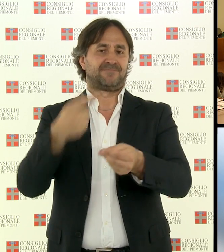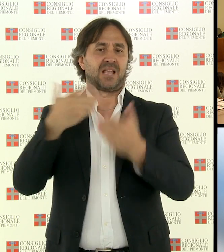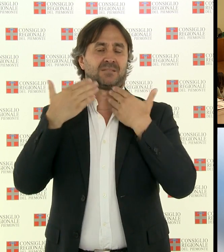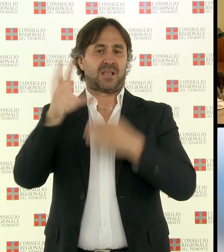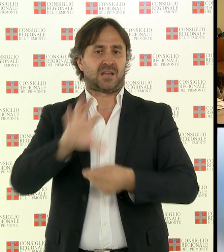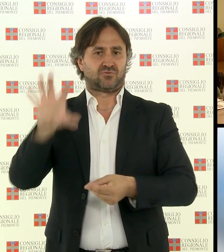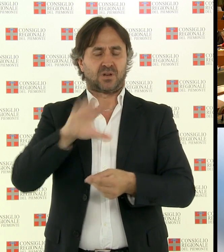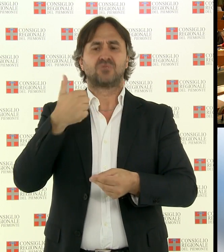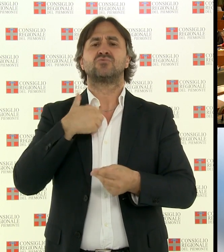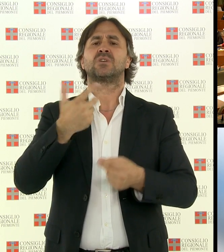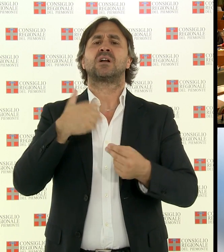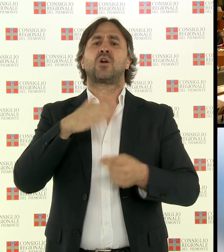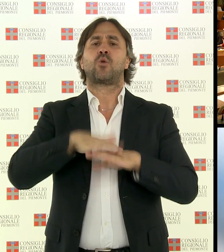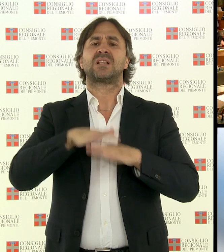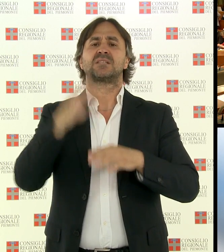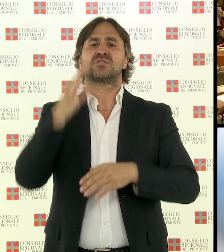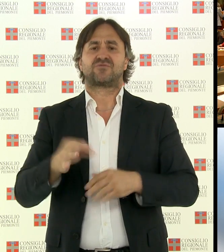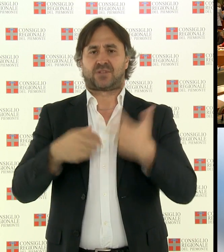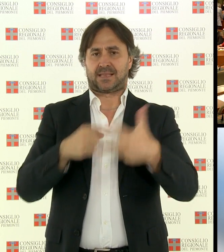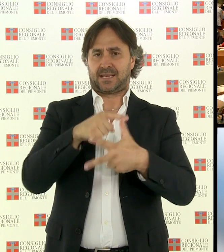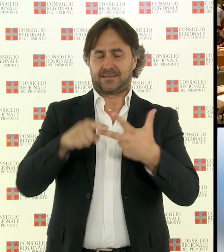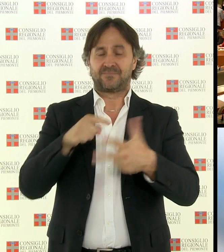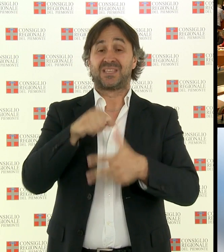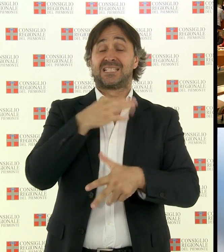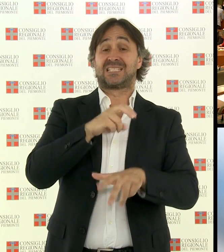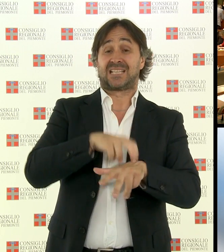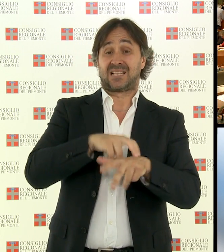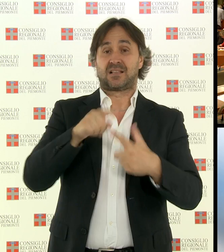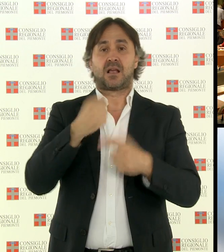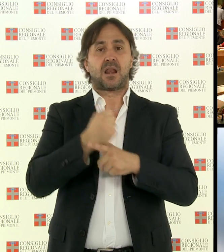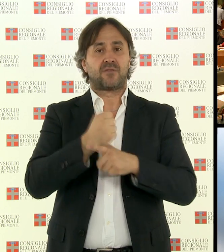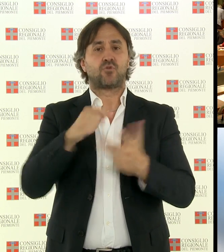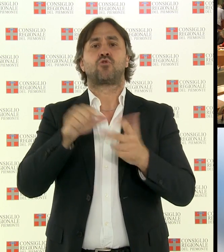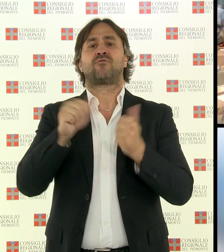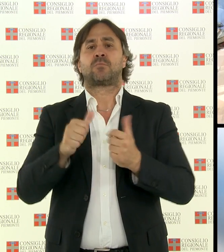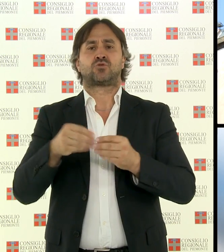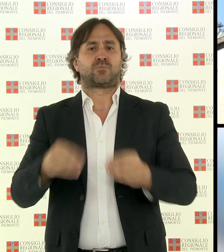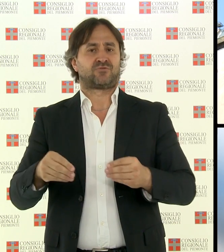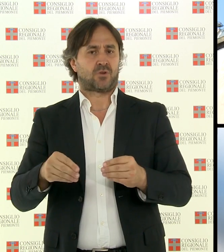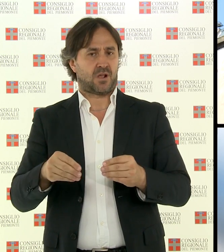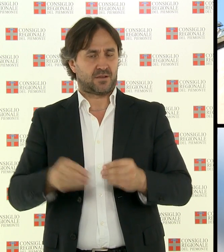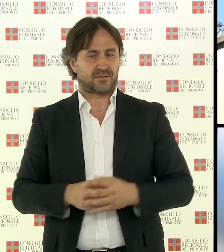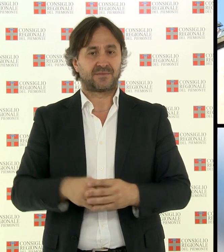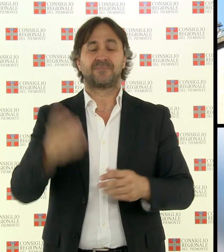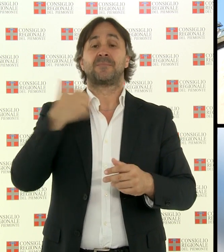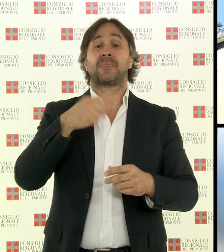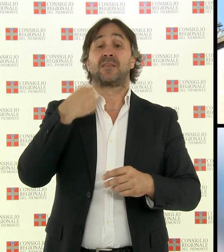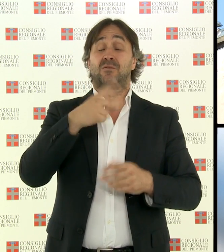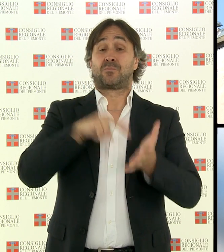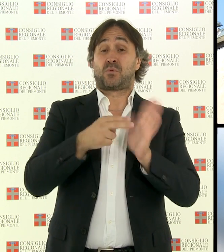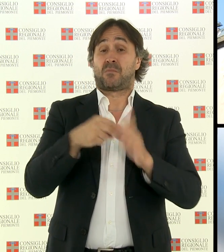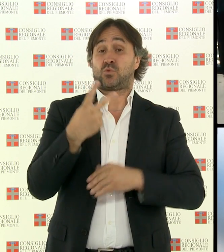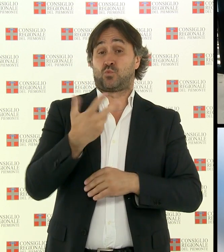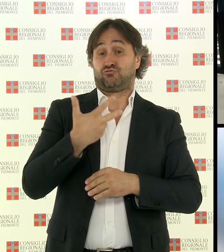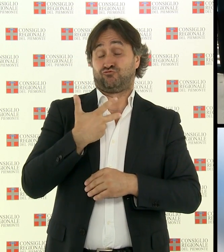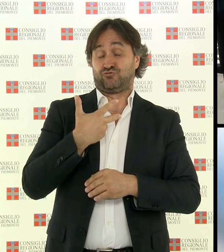competenze specifiche che richiedono l'impegno della Regione: la sanità, il lavoro e la formazione professionale. Tra le maggiori problematiche emerse,